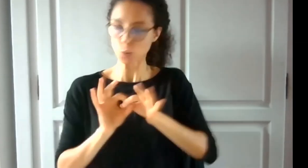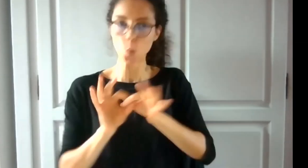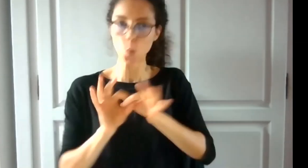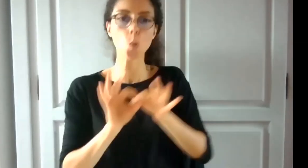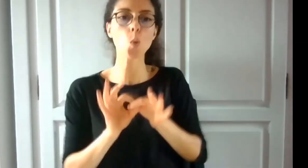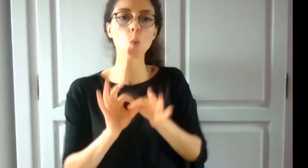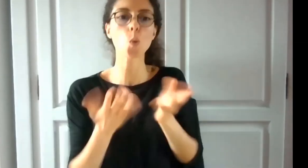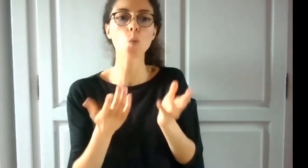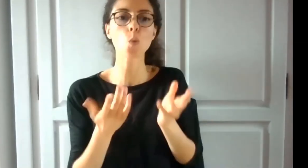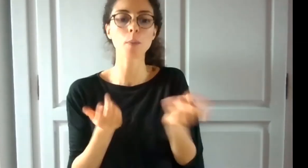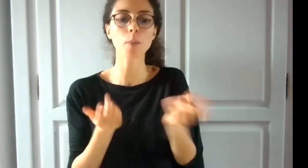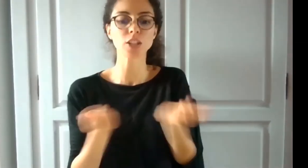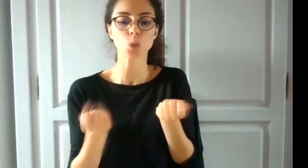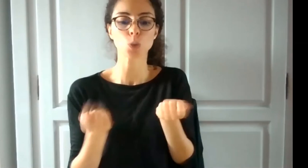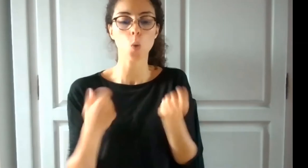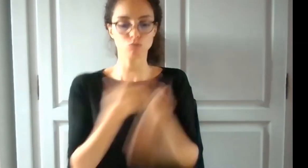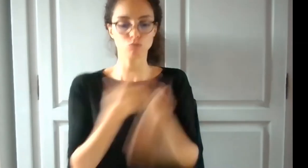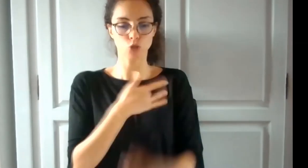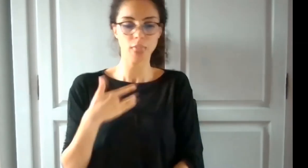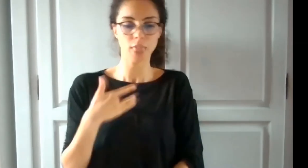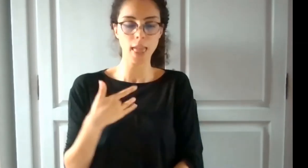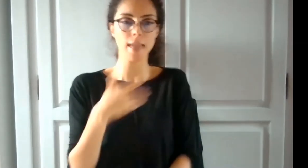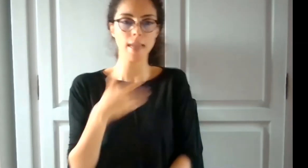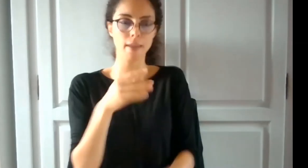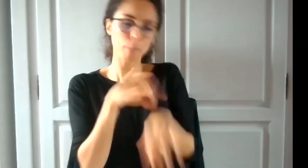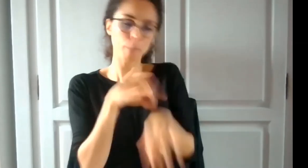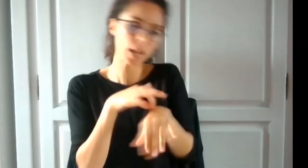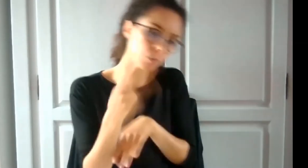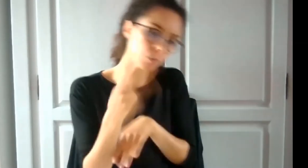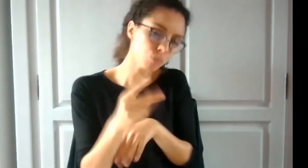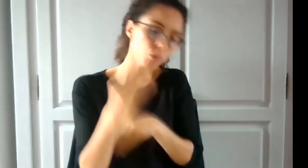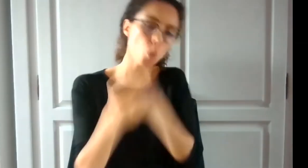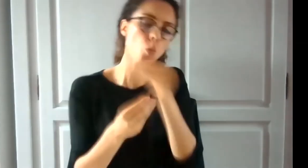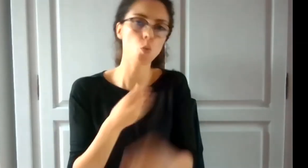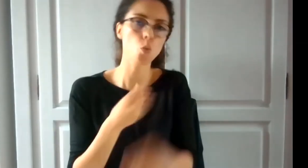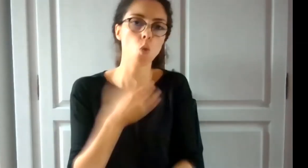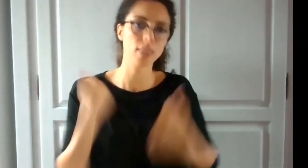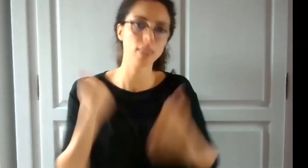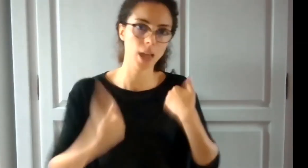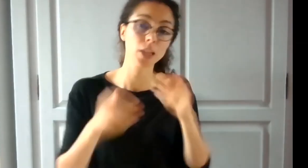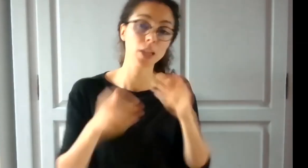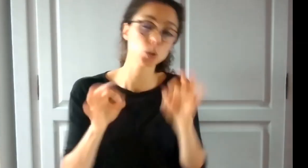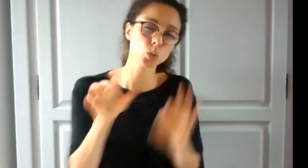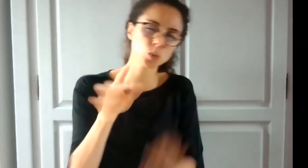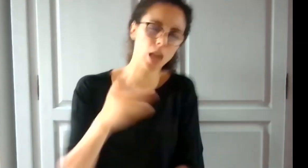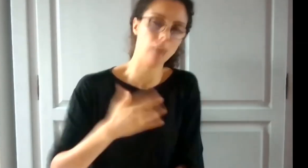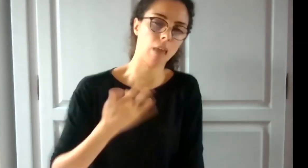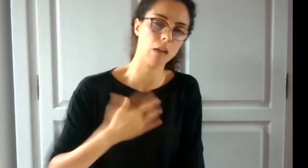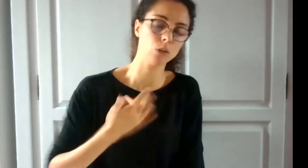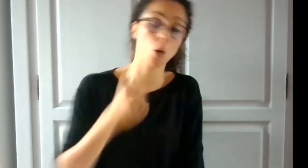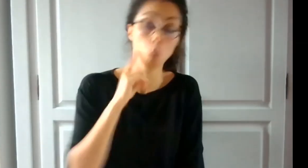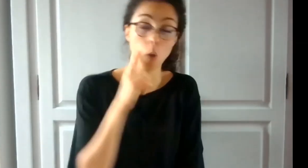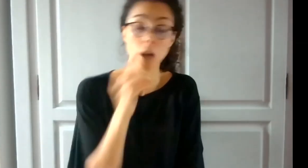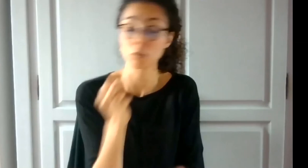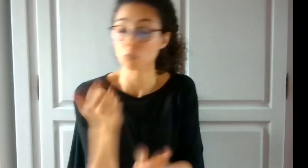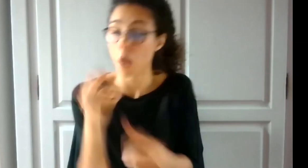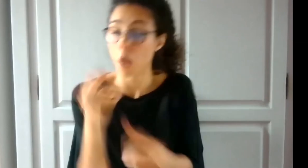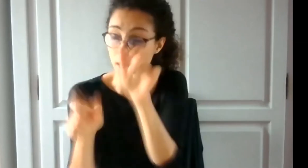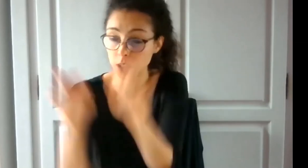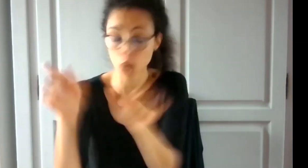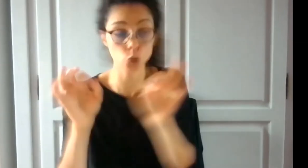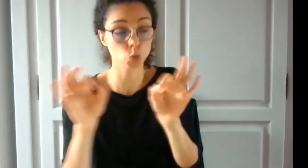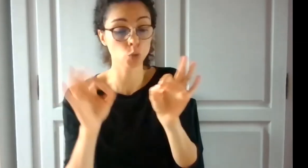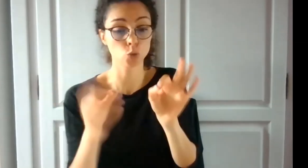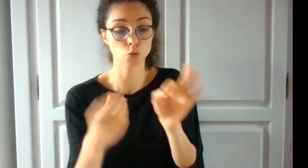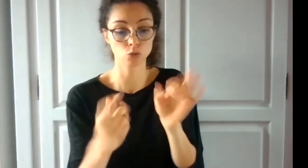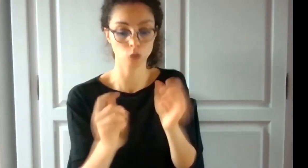à la gestion de votre état de santé, de votre maladie ou de votre handicap. Et c'est assez intéressant parce que c'est, pour certaines personnes, ça a effectivement contribué. Mais on le voit